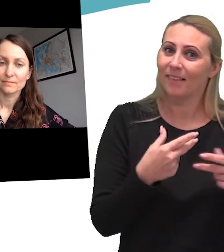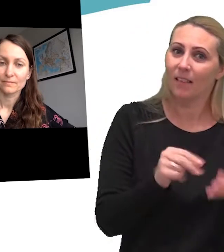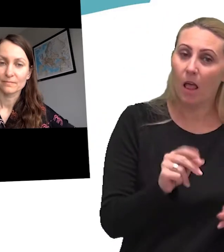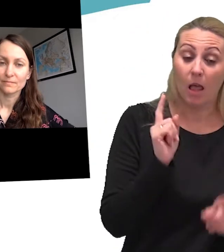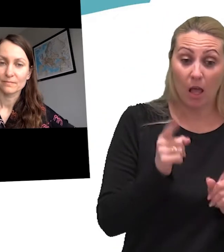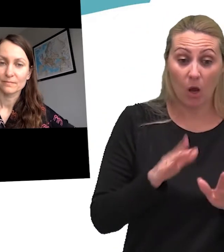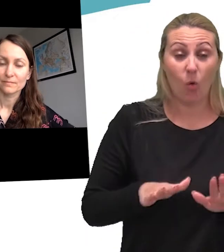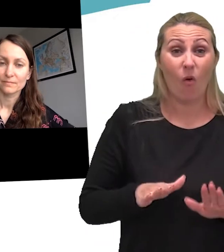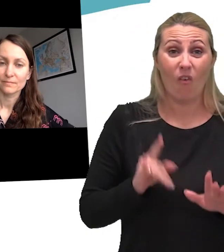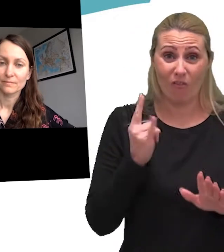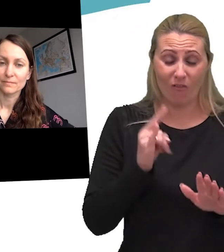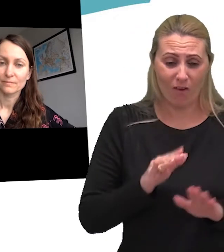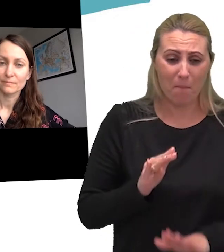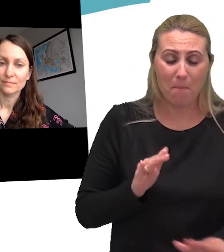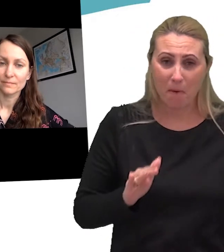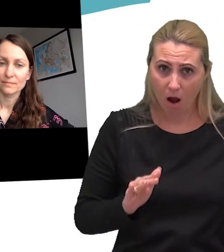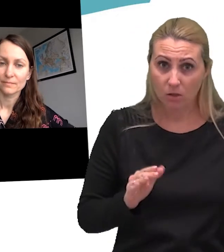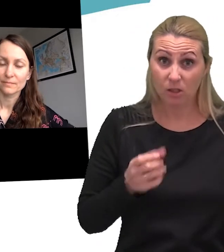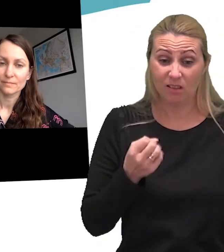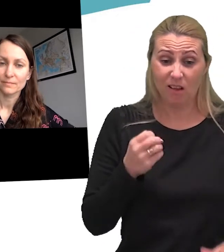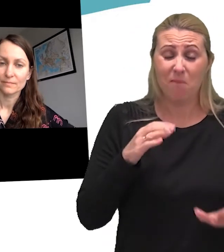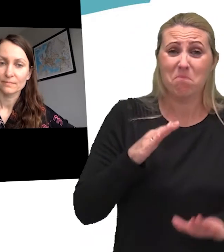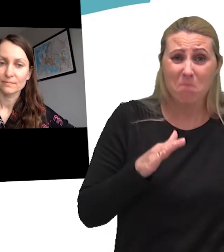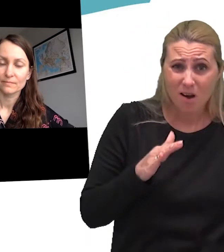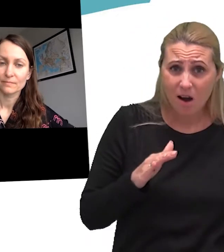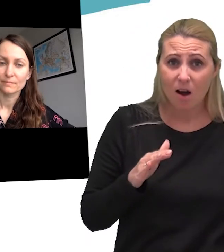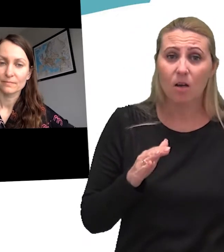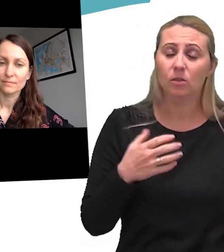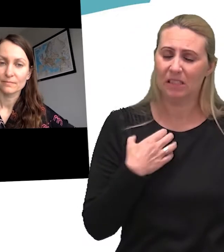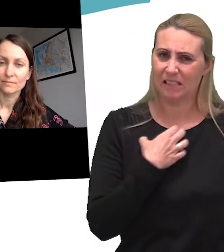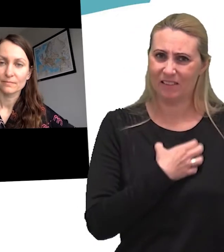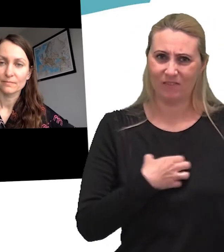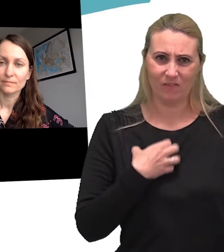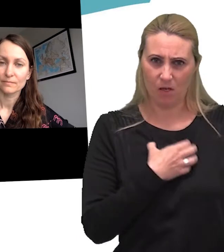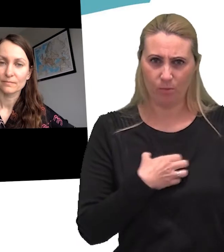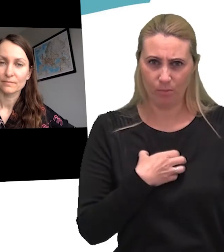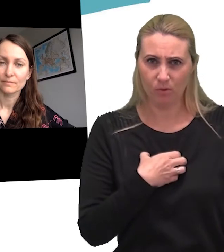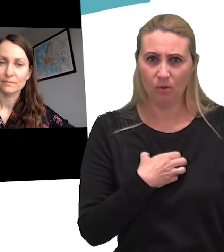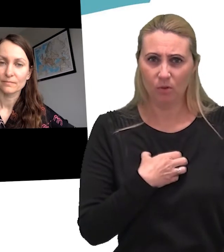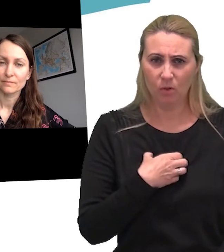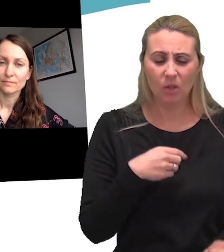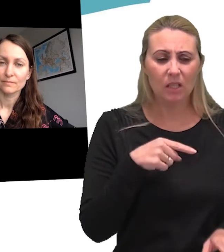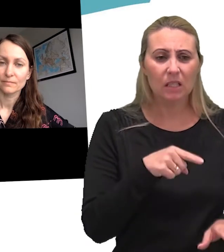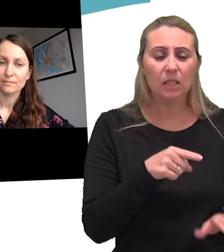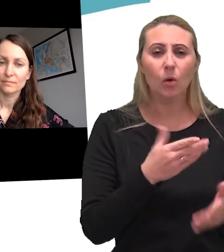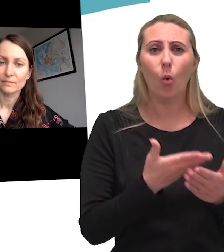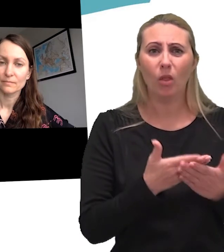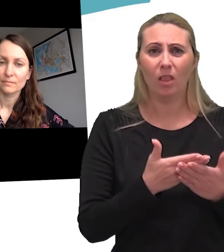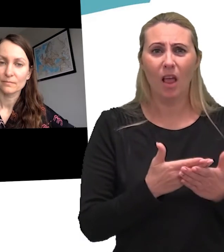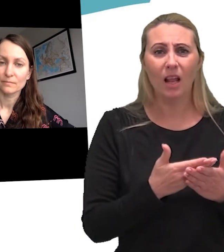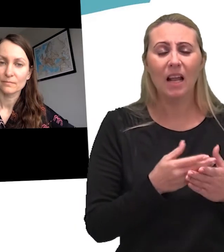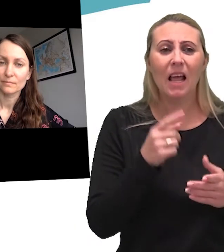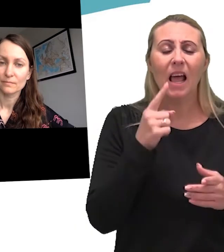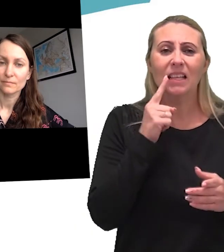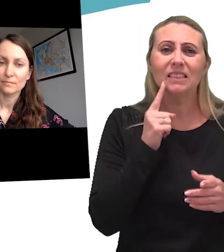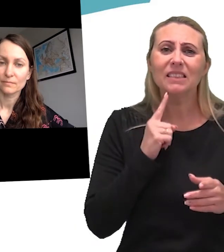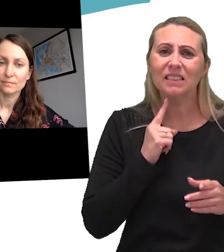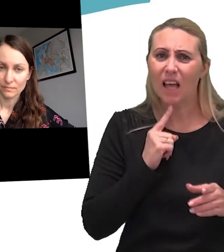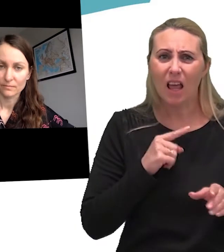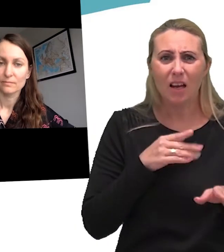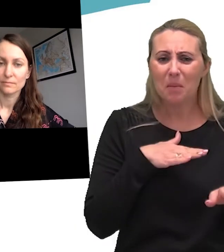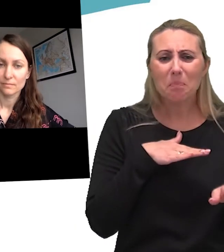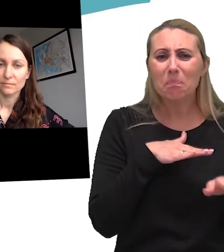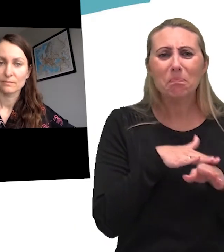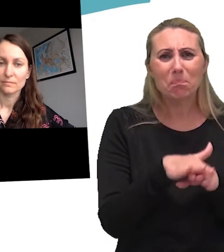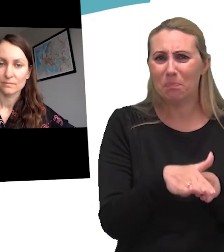mažų vaikų ir kuo mažesnis, tuo labiau tas svarbu, mažiems vaikams nėra pilnai išsivysčiusios seilių